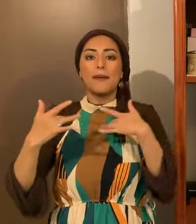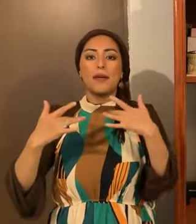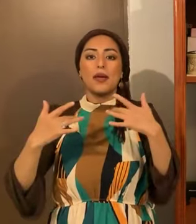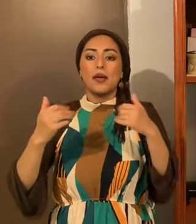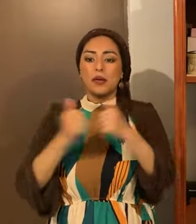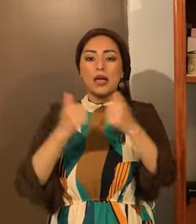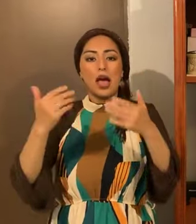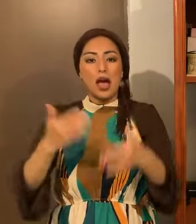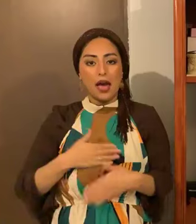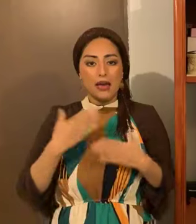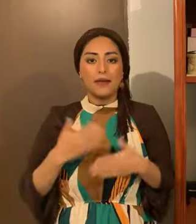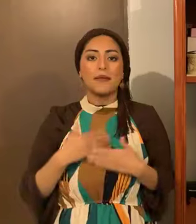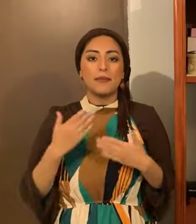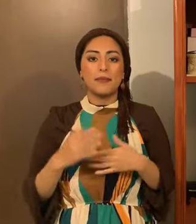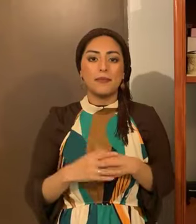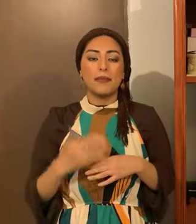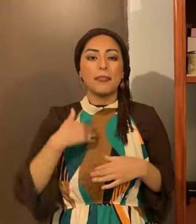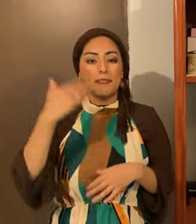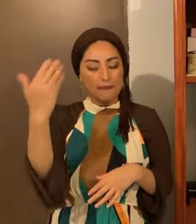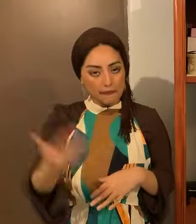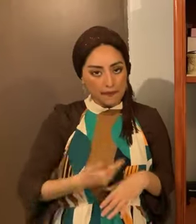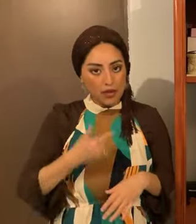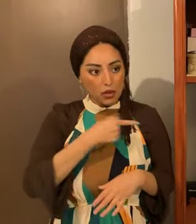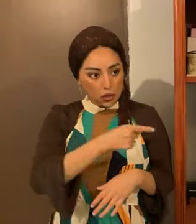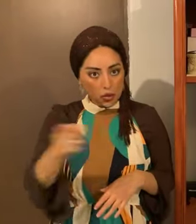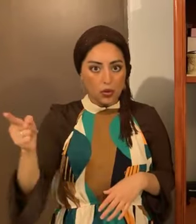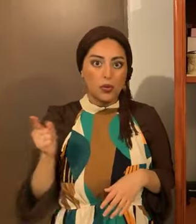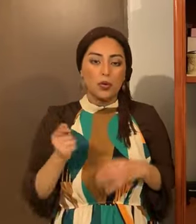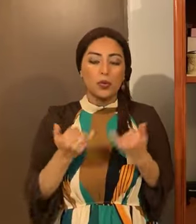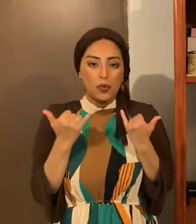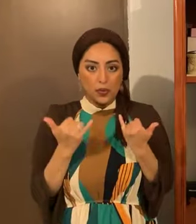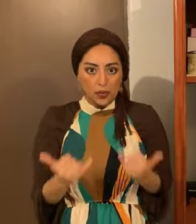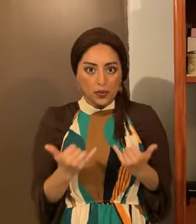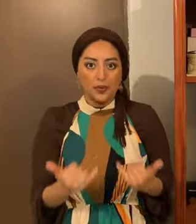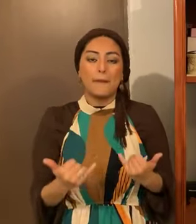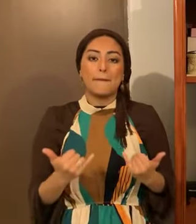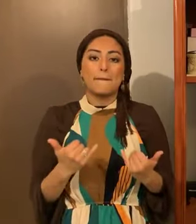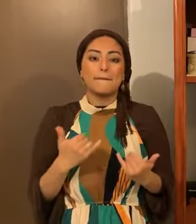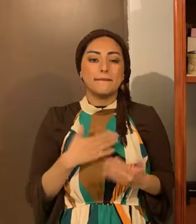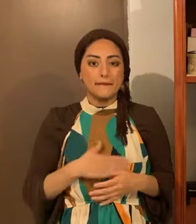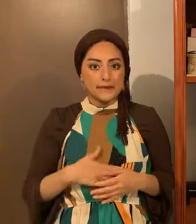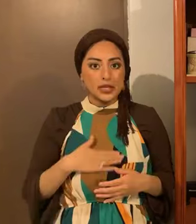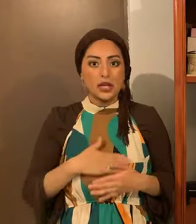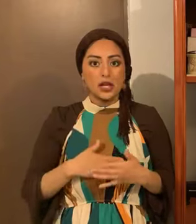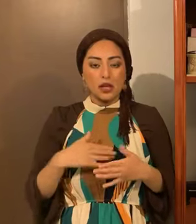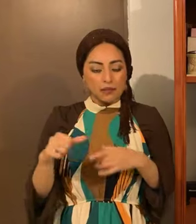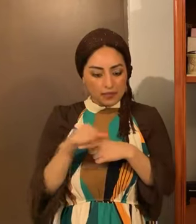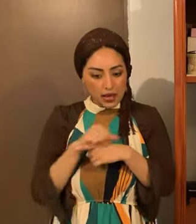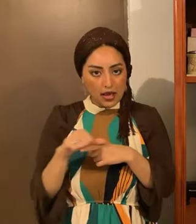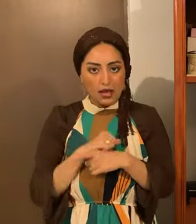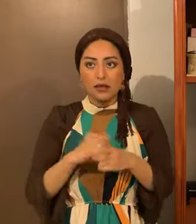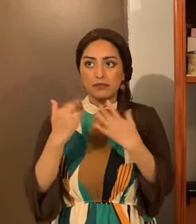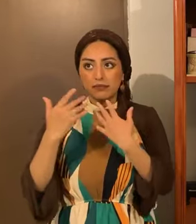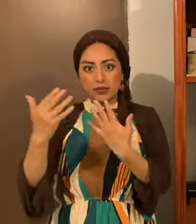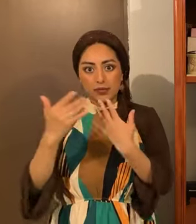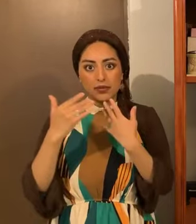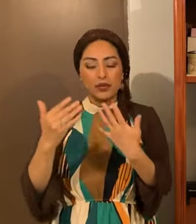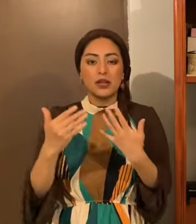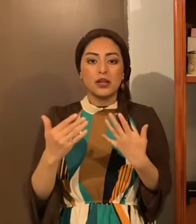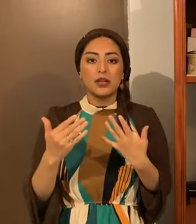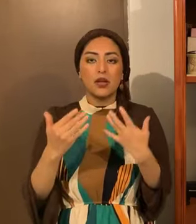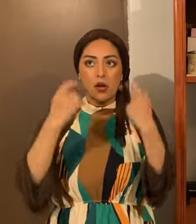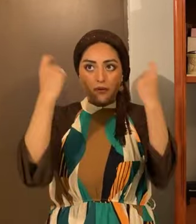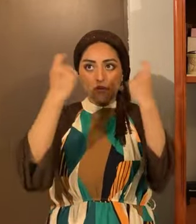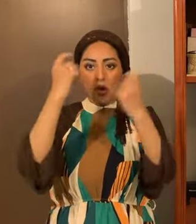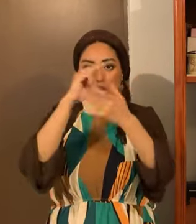alegría del corazón. Y esa es la invitación. Hoy, hagámoslo y gocémonos así,